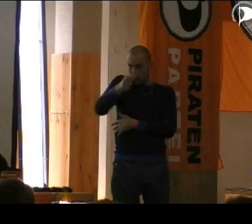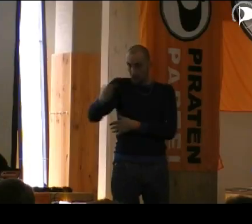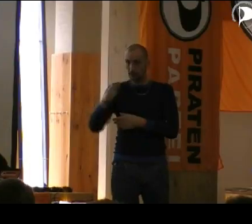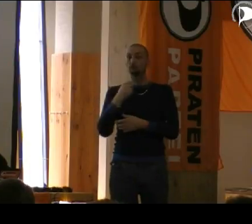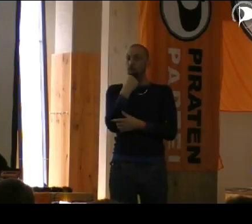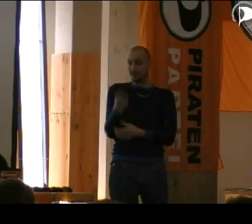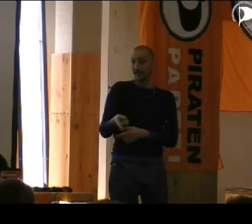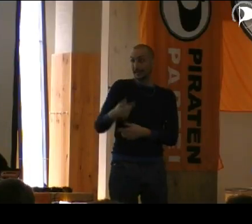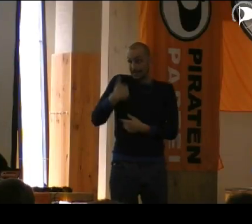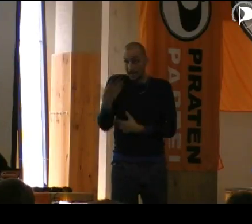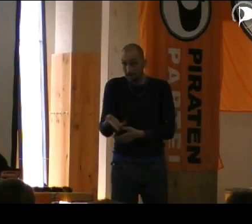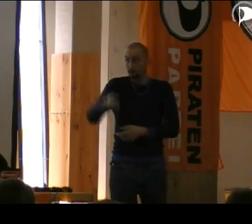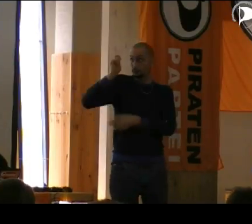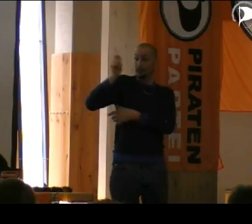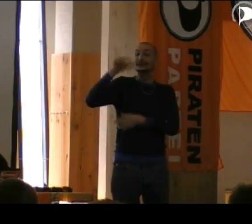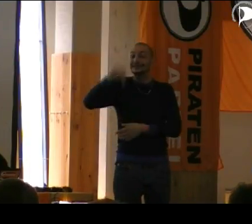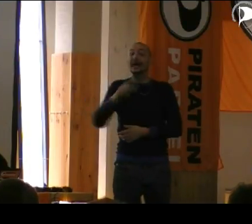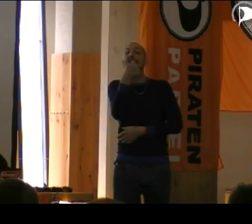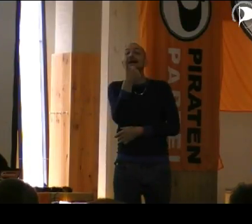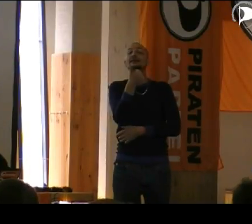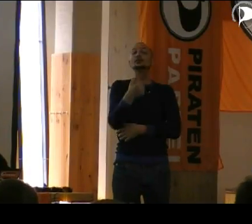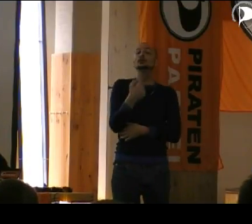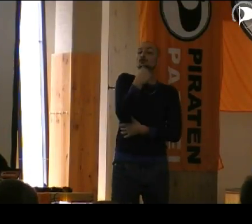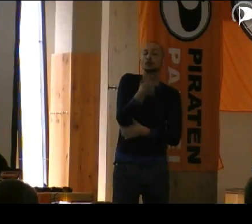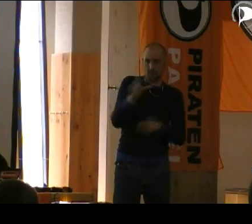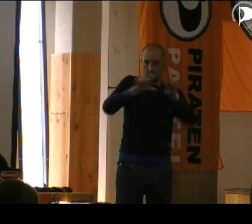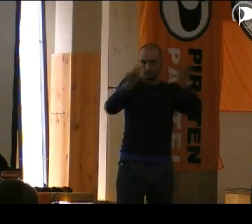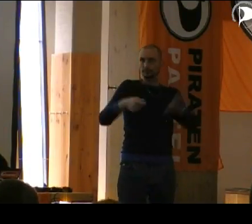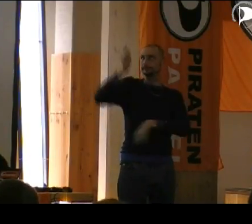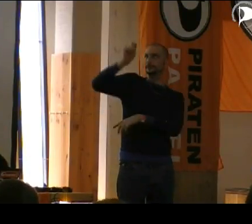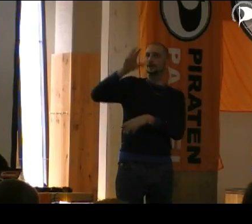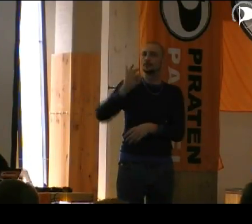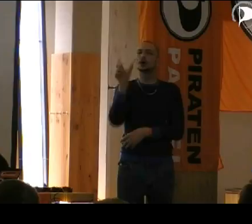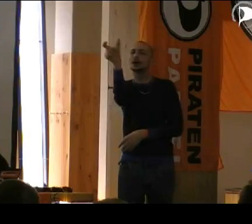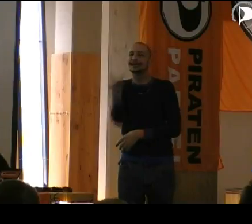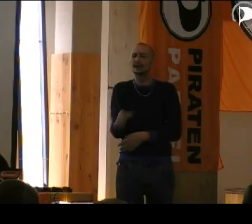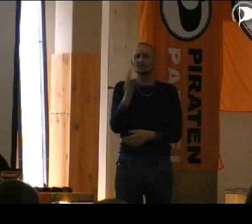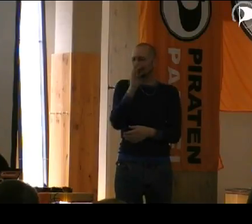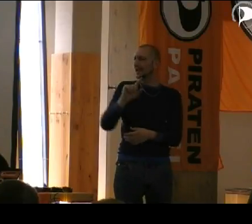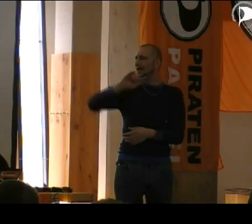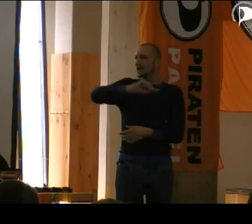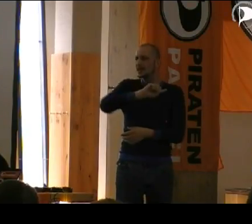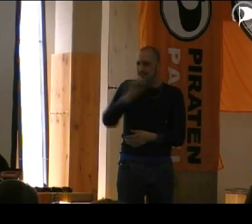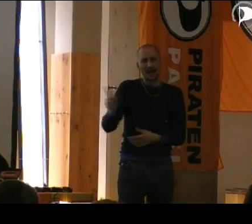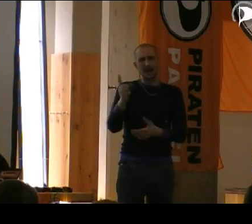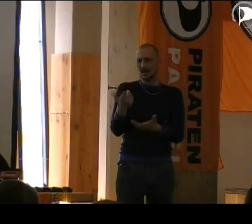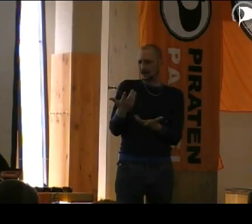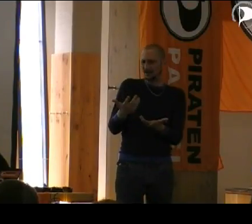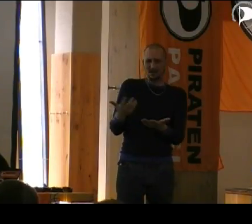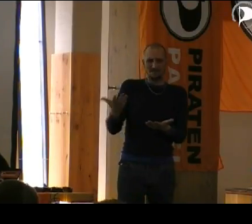nur eine stimme programm ida oder ihr stimmt mit nein kein kandidat wollte